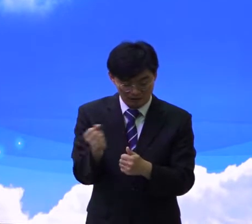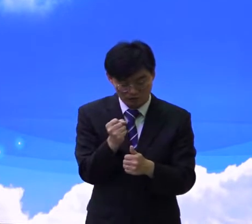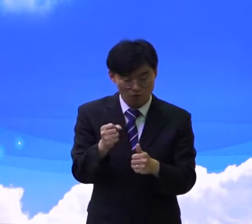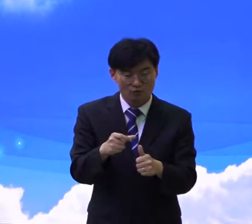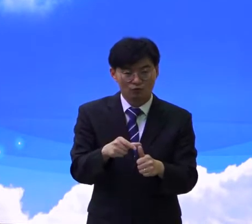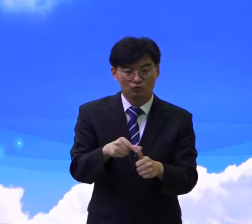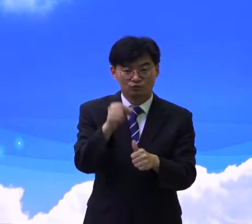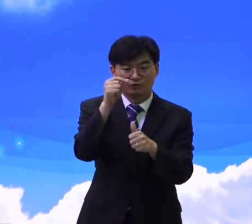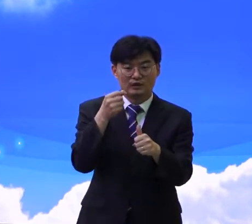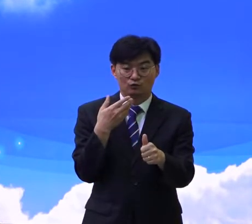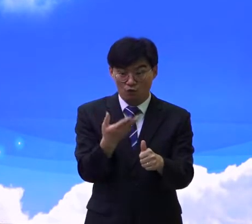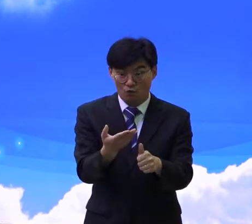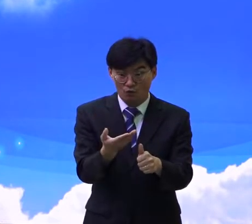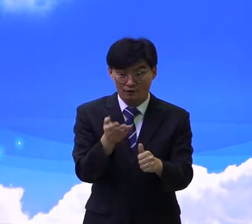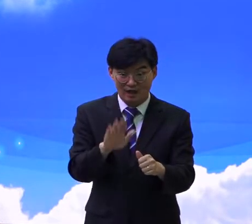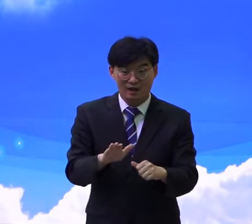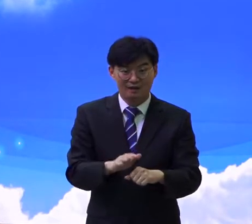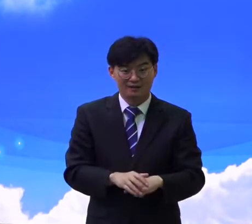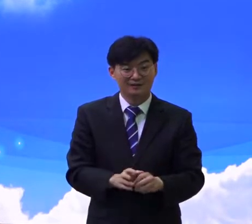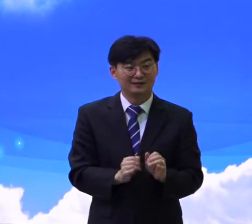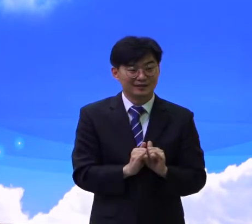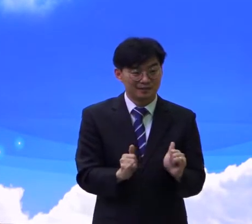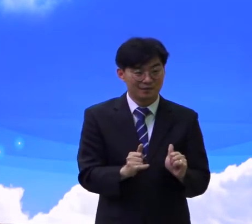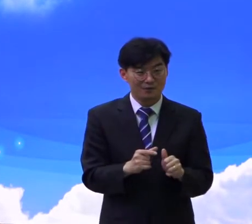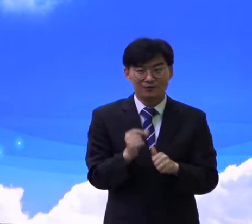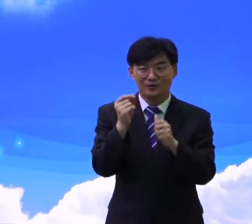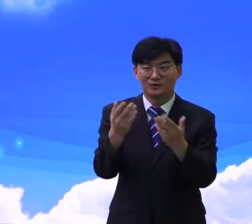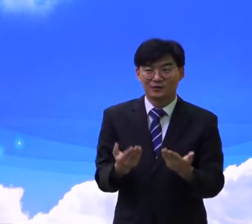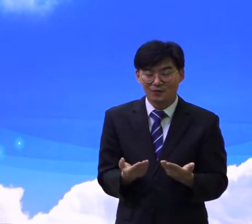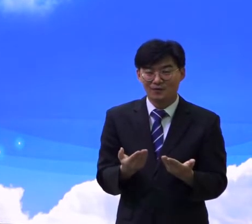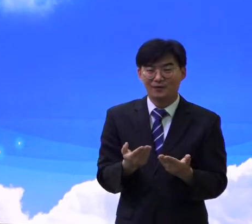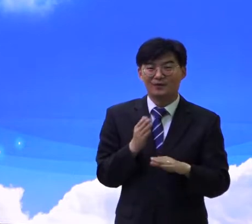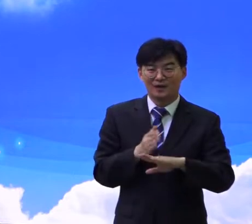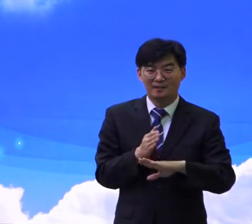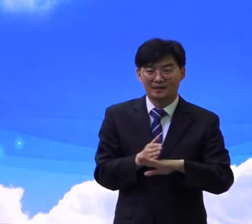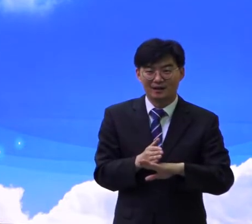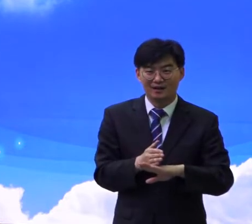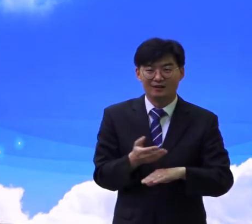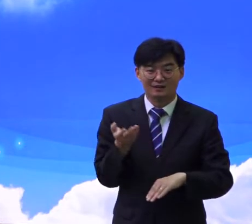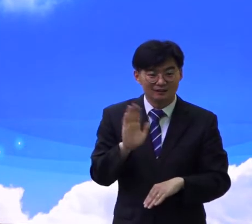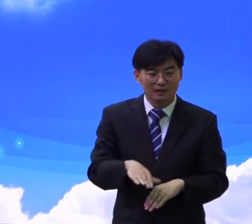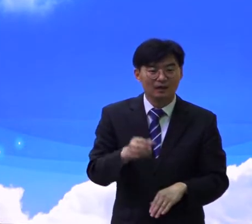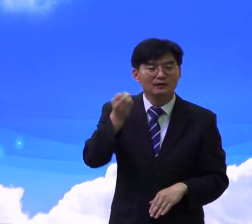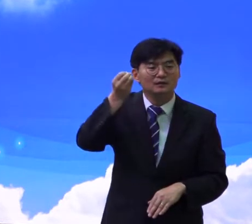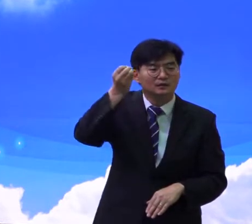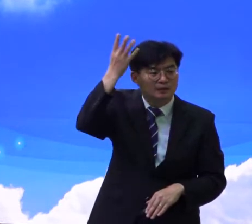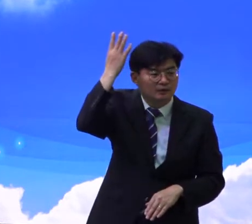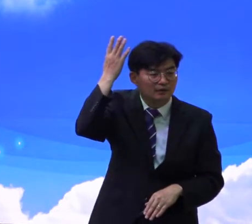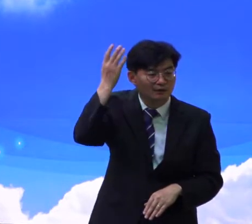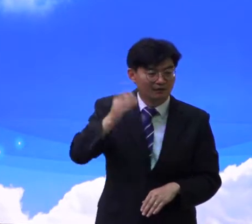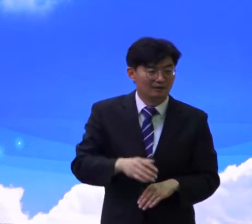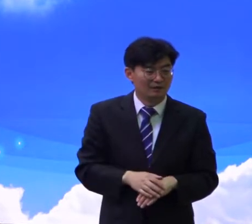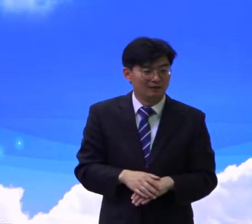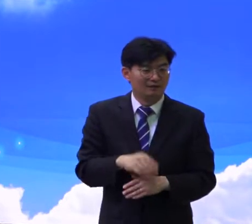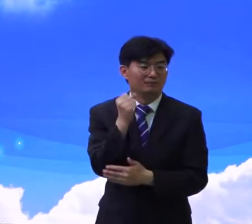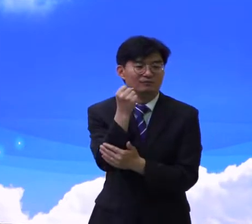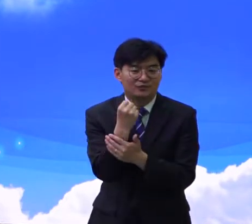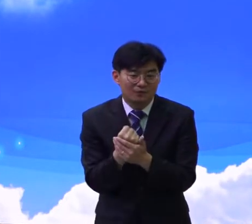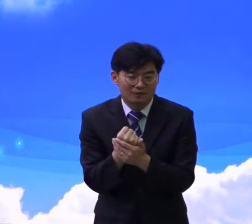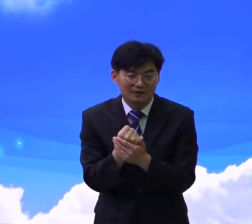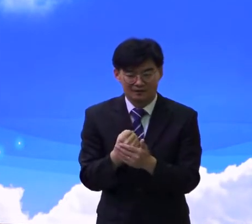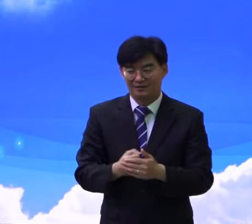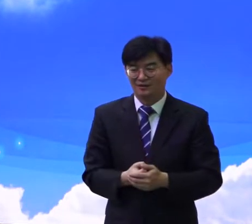금방 그 은혜를 잃어버리고 타락하고 고통 속에 빠지고 거기서 하나님을 또 부르짖고 찾죠. 그럼 하나님은 믿음의 용사